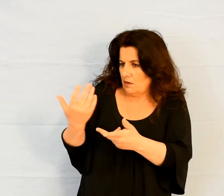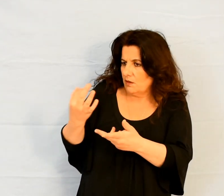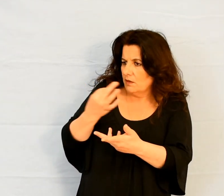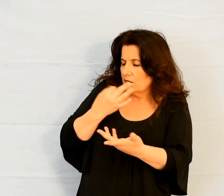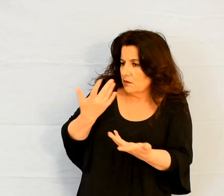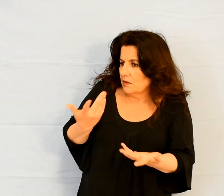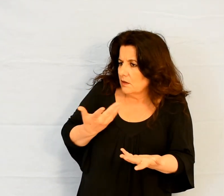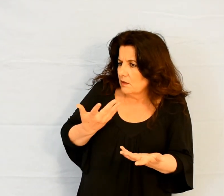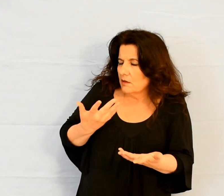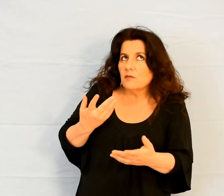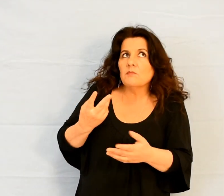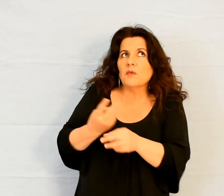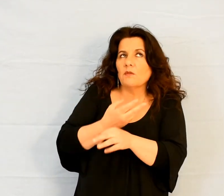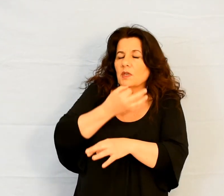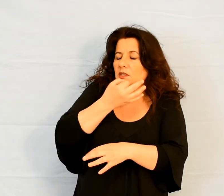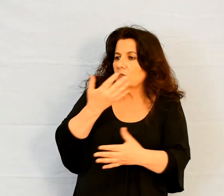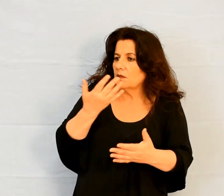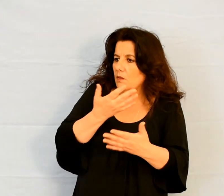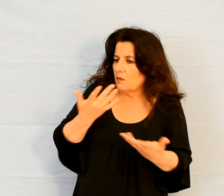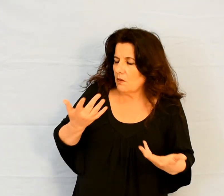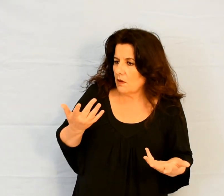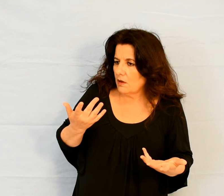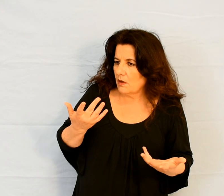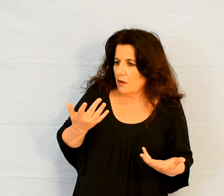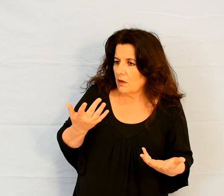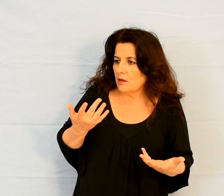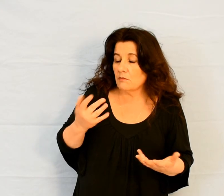bien parlé, pourquoi me frappes-tu »